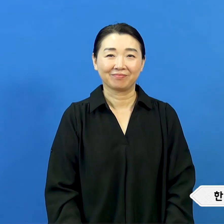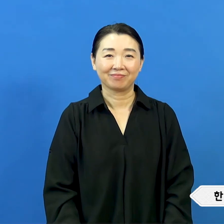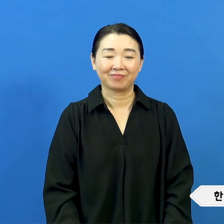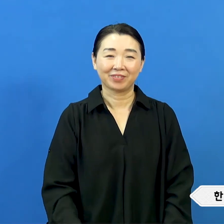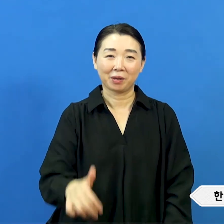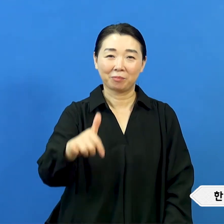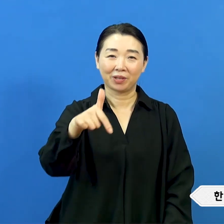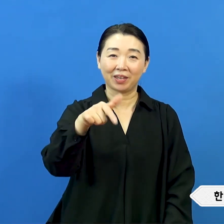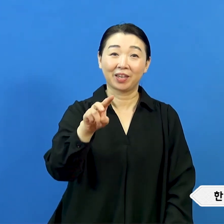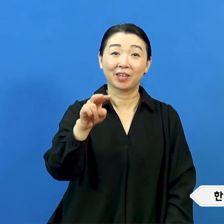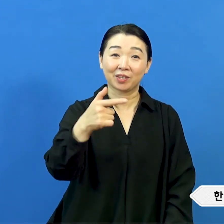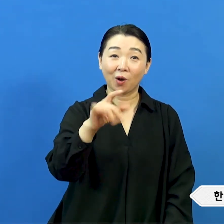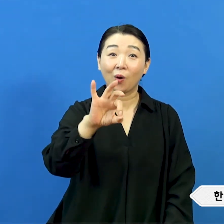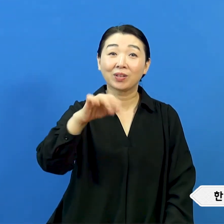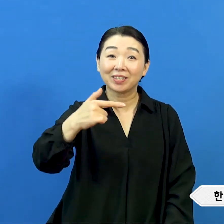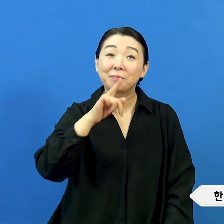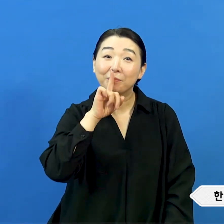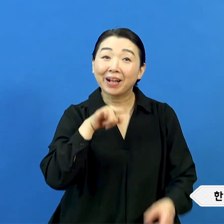말의 뜻은